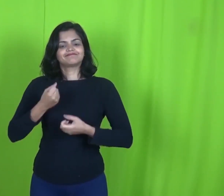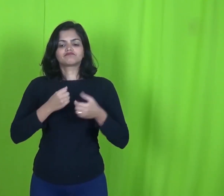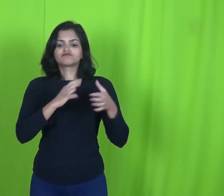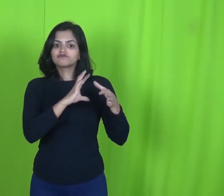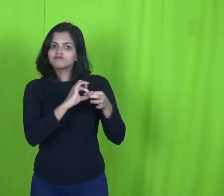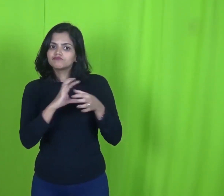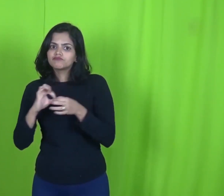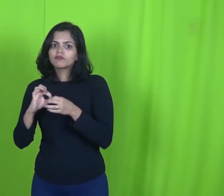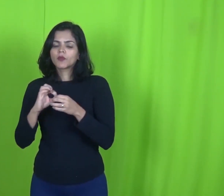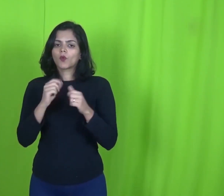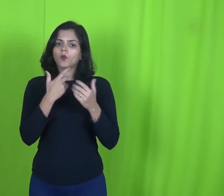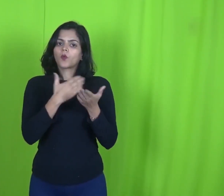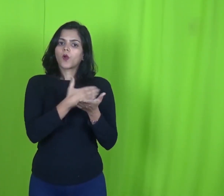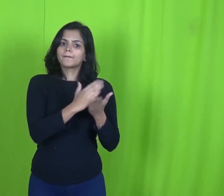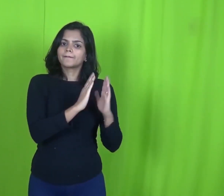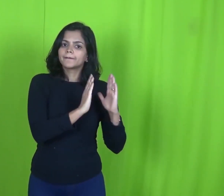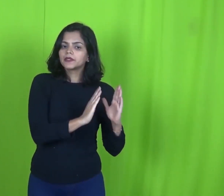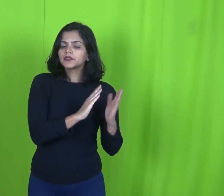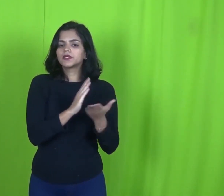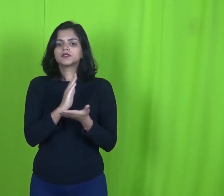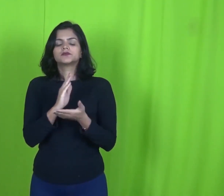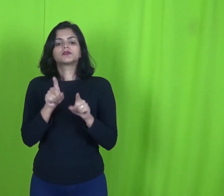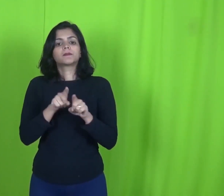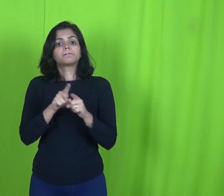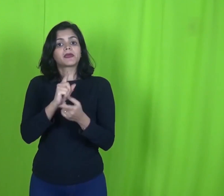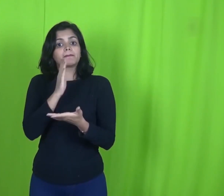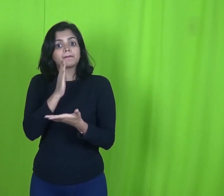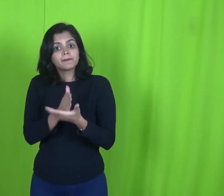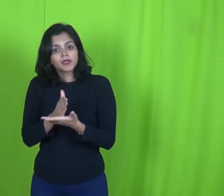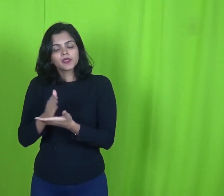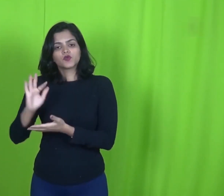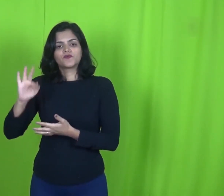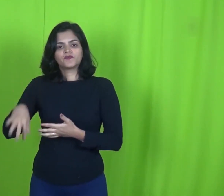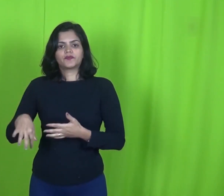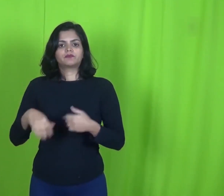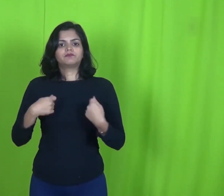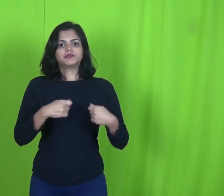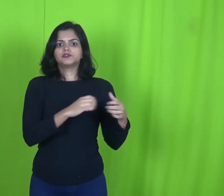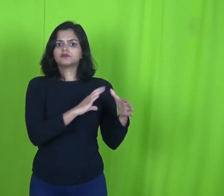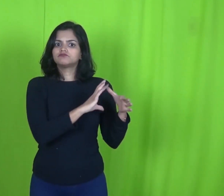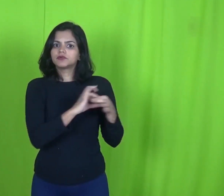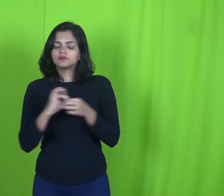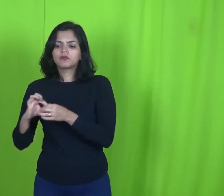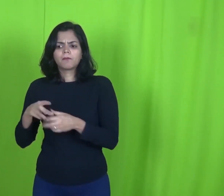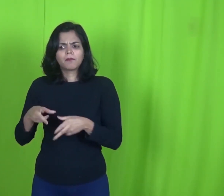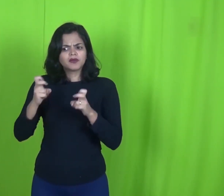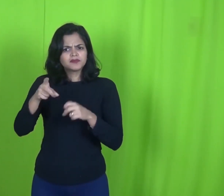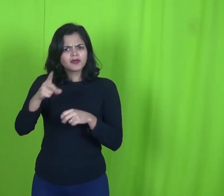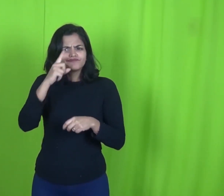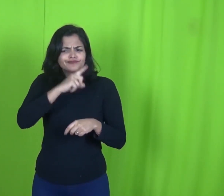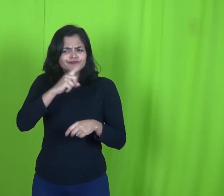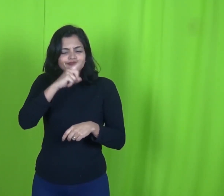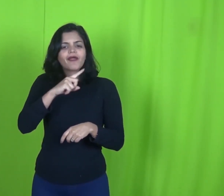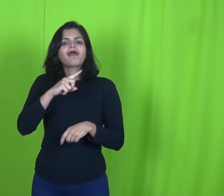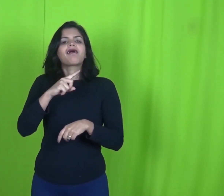que vão à frente para sinalizar também. Então, tendo em vista o início, o meio e